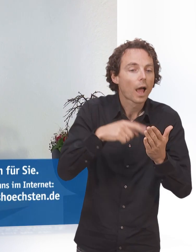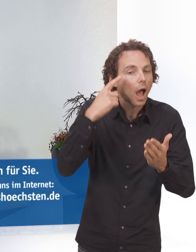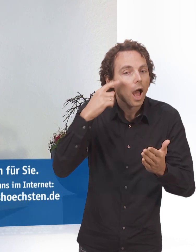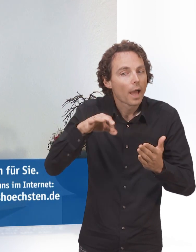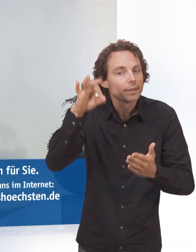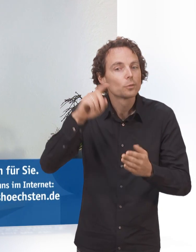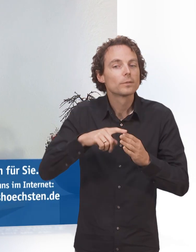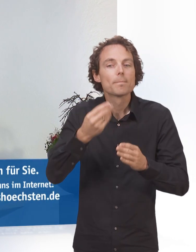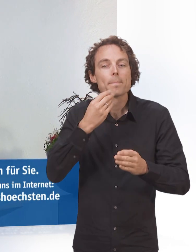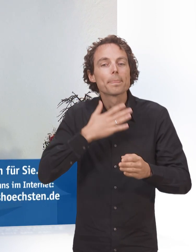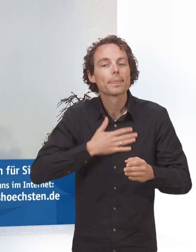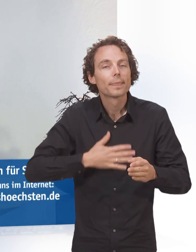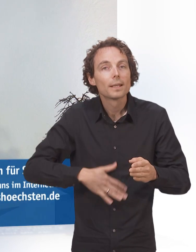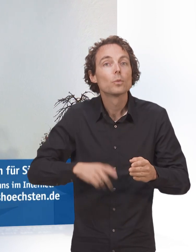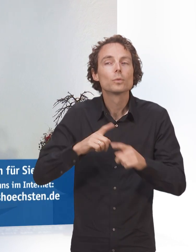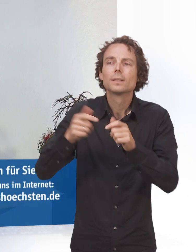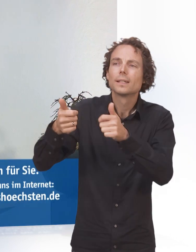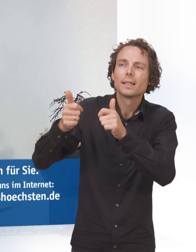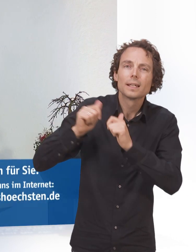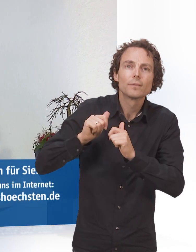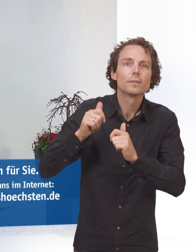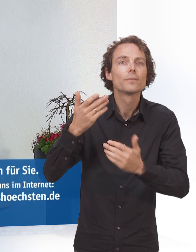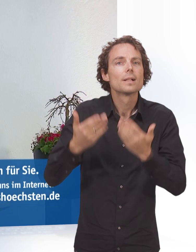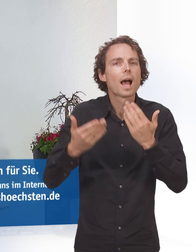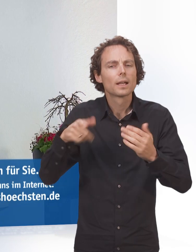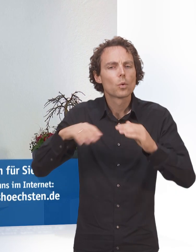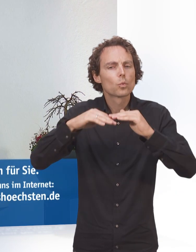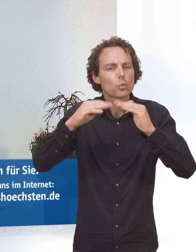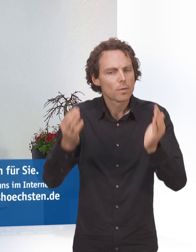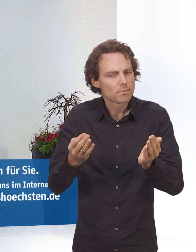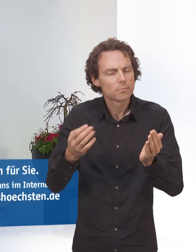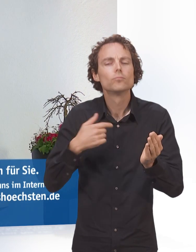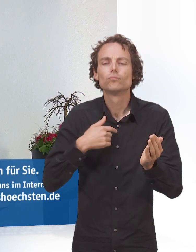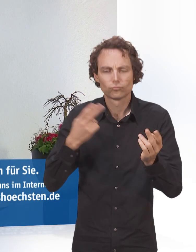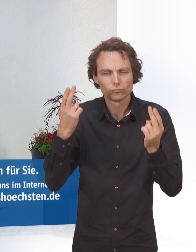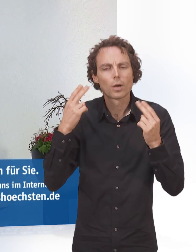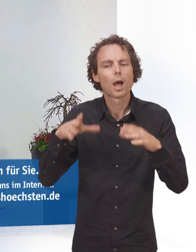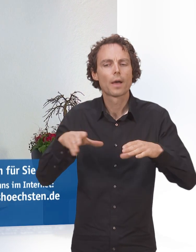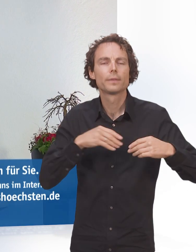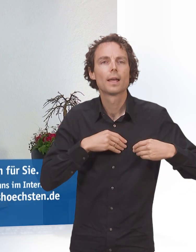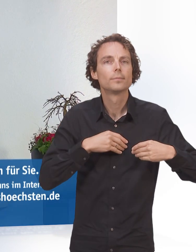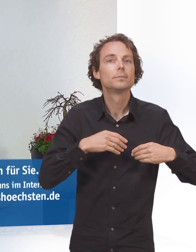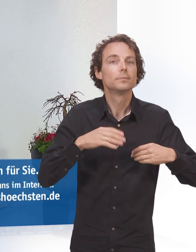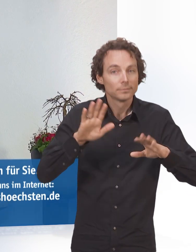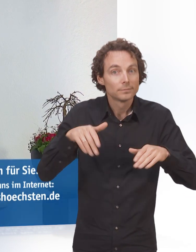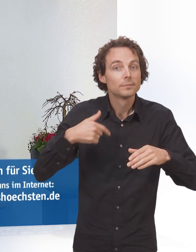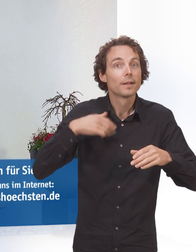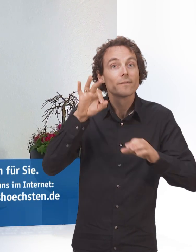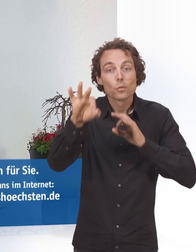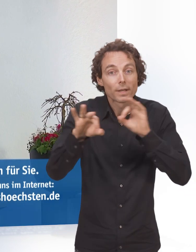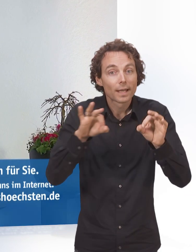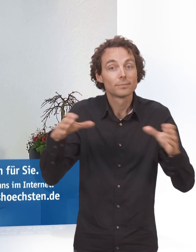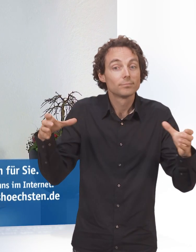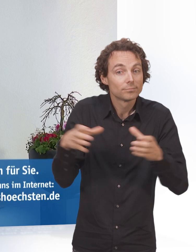genießen und hilft uns vielleicht sogar, das Krumme dann anzunehmen. Lasst uns füreinander und